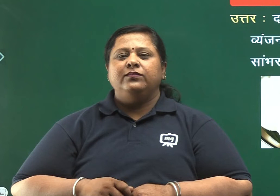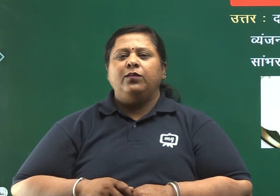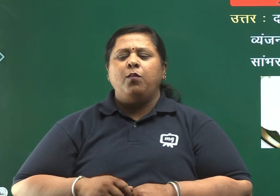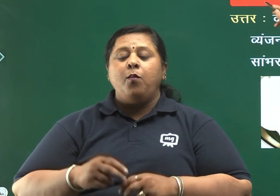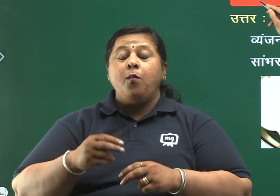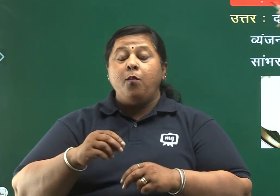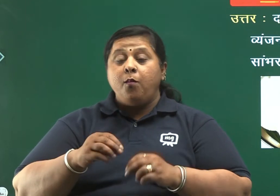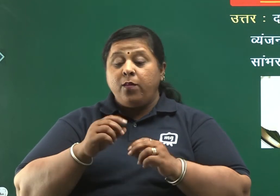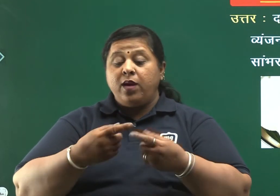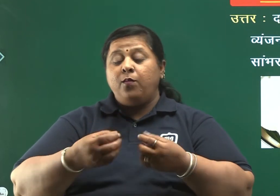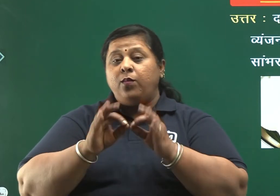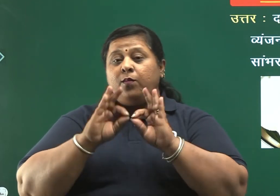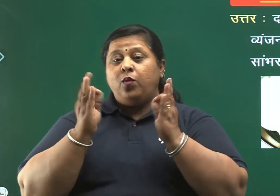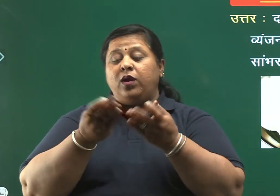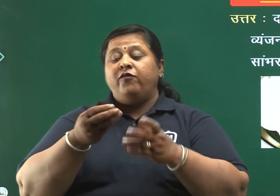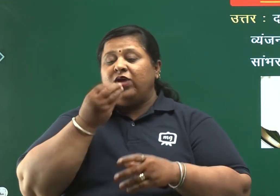प्रमुख व्यंजनों के